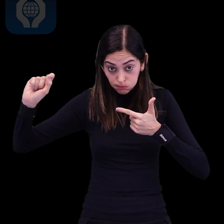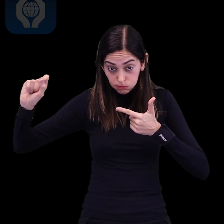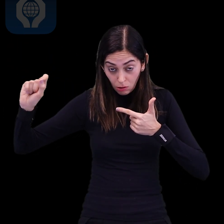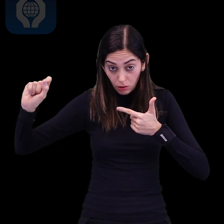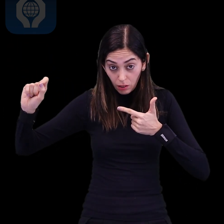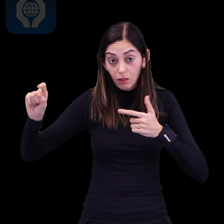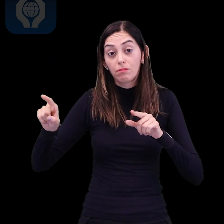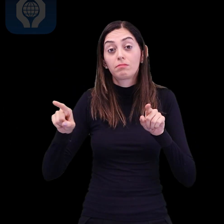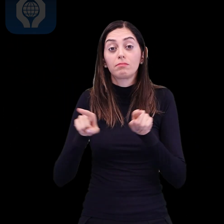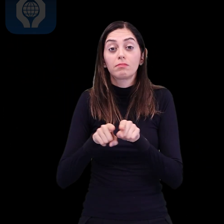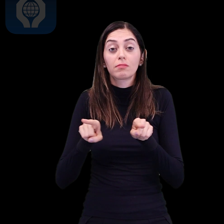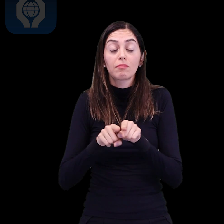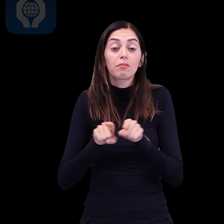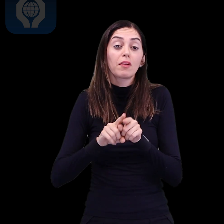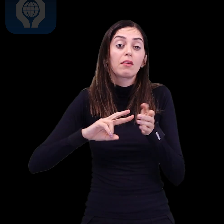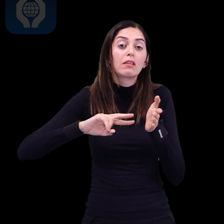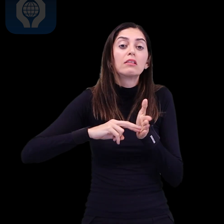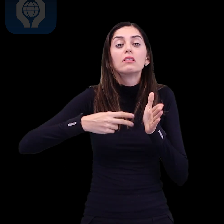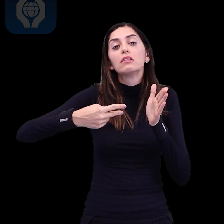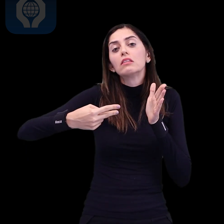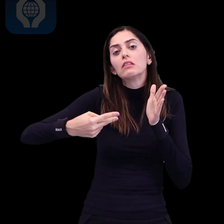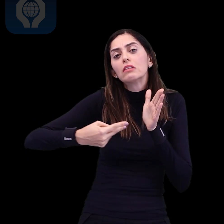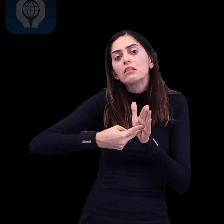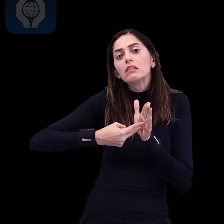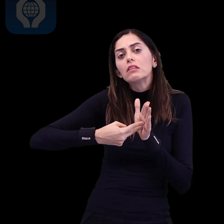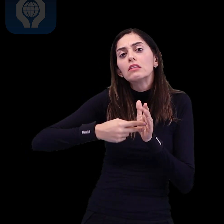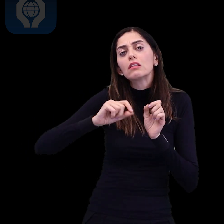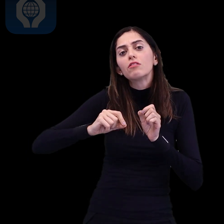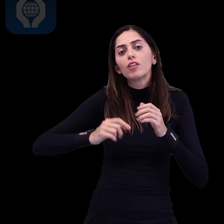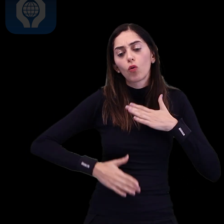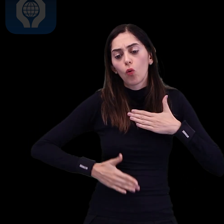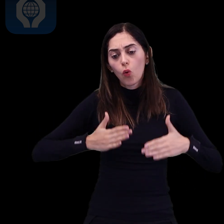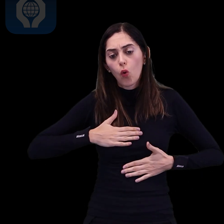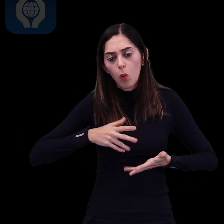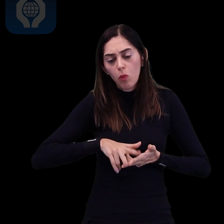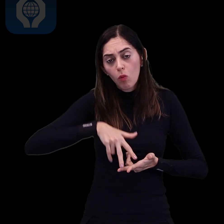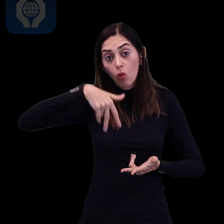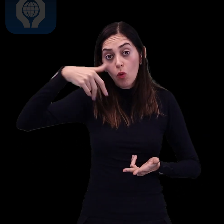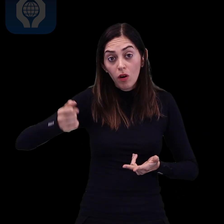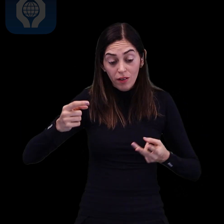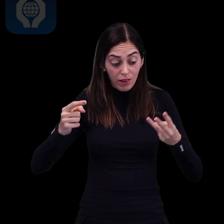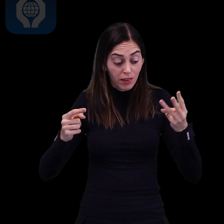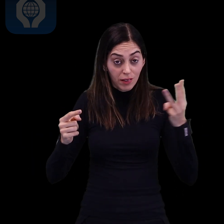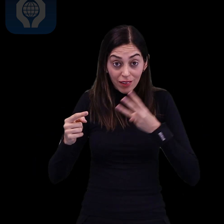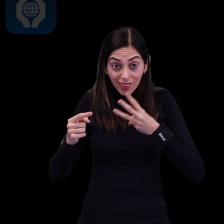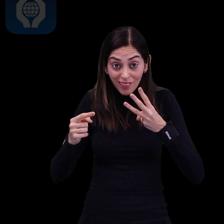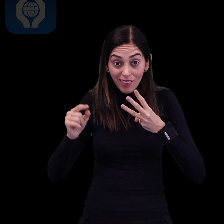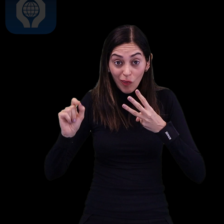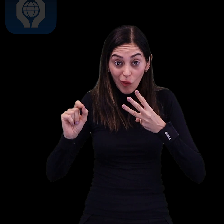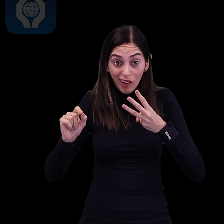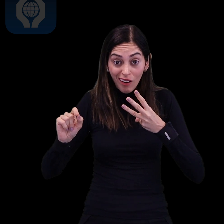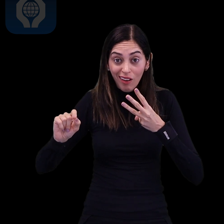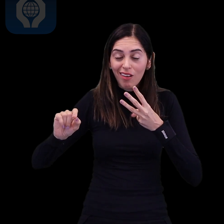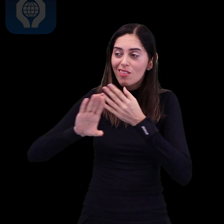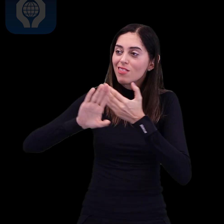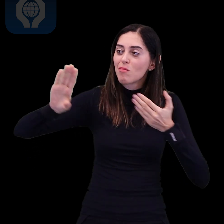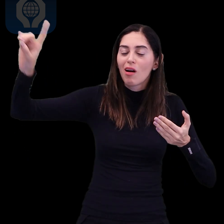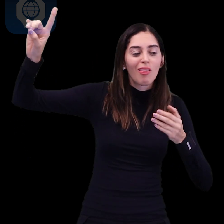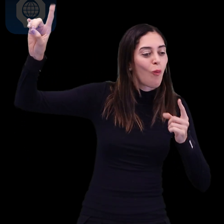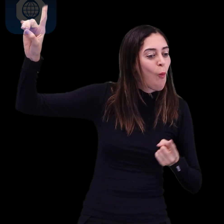fogo. É o mesmo local da terrível punição que Deus preparou para Satanás e seus espíritos. O castigo de